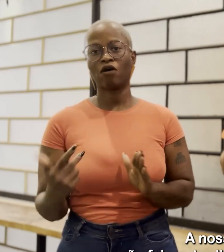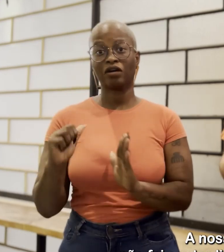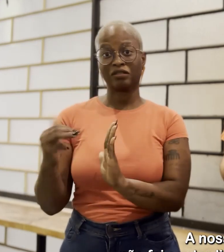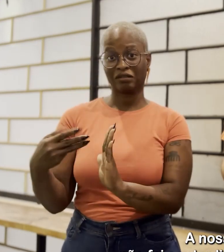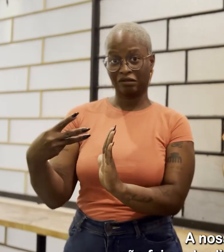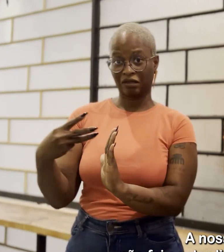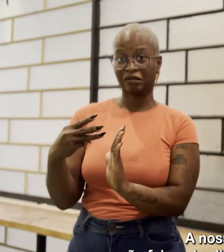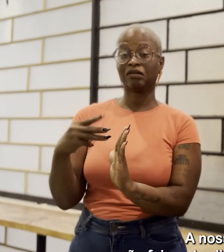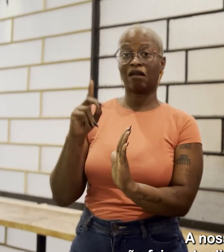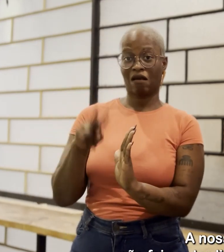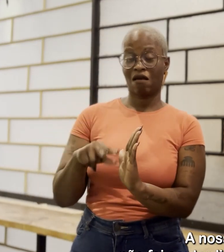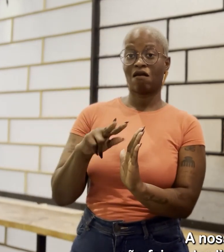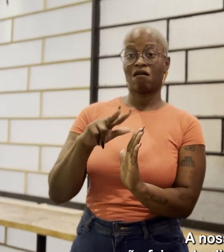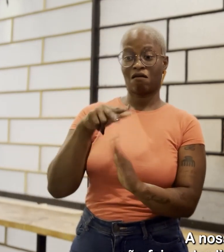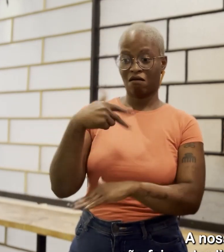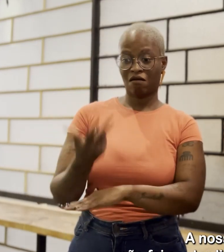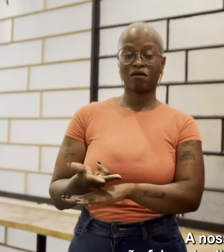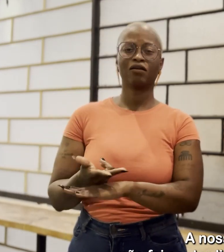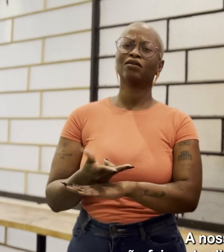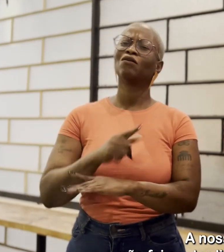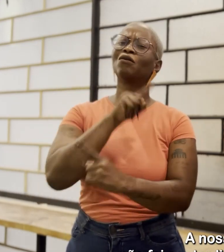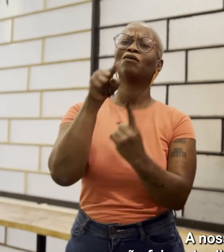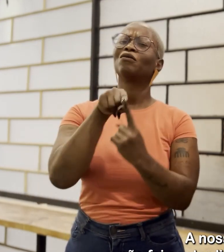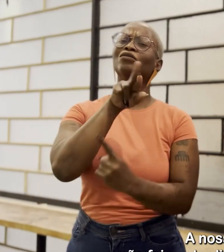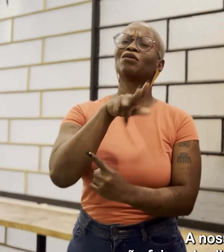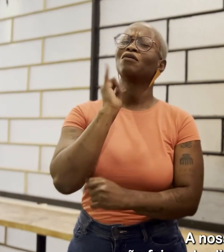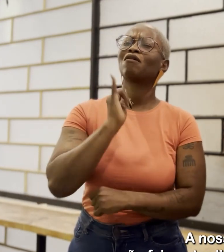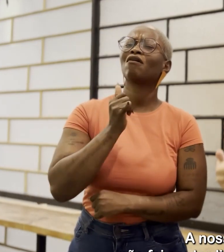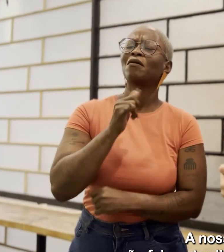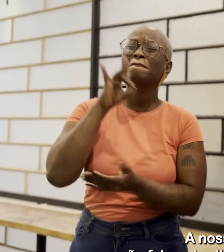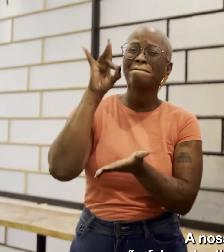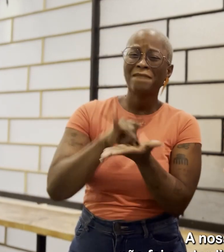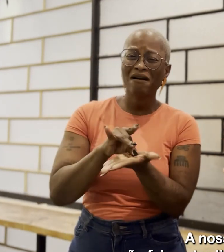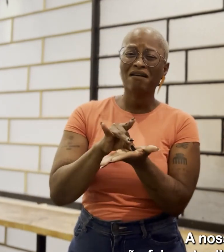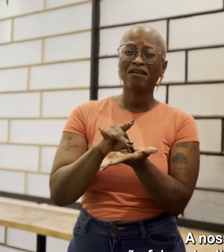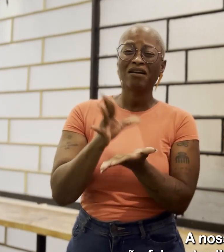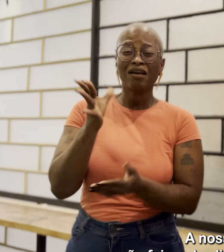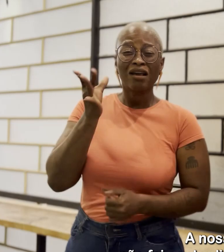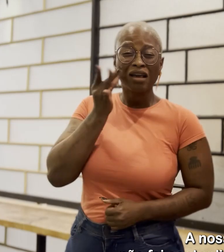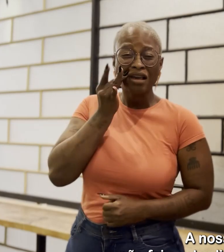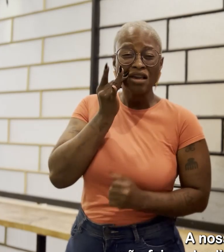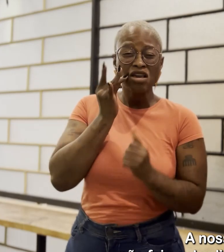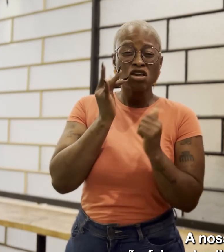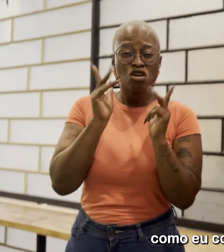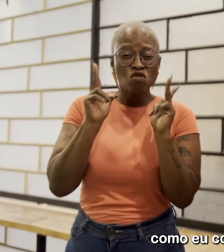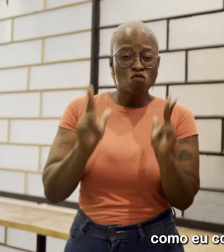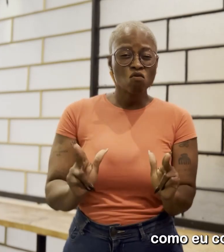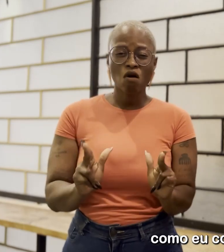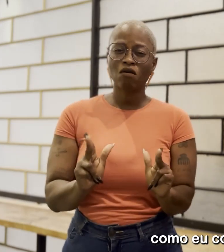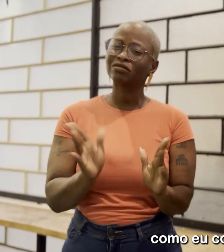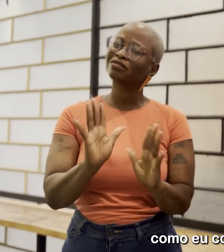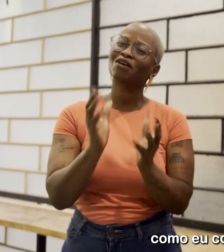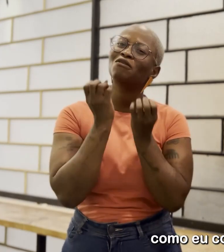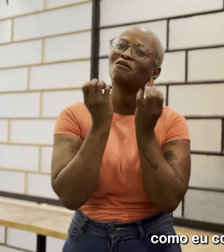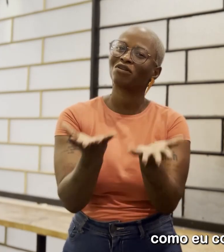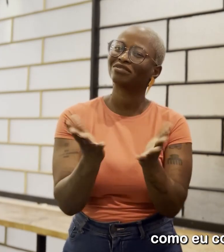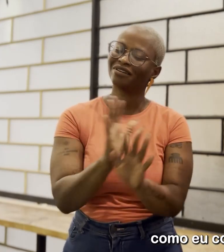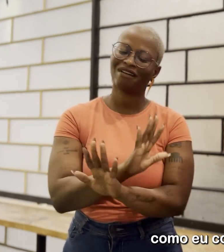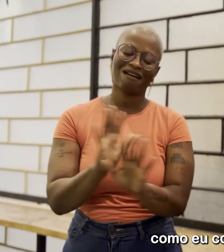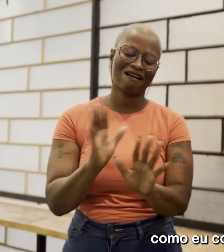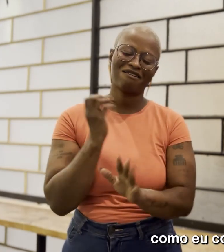nossa intenção não foi contar literalmente a história como eu contei para